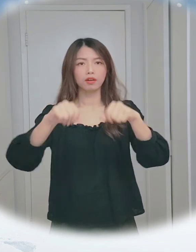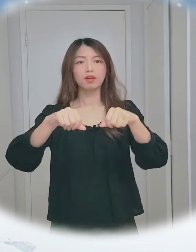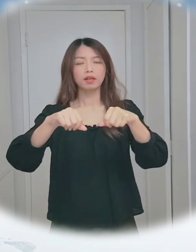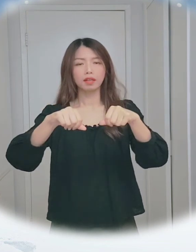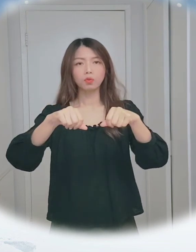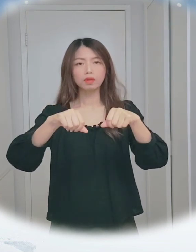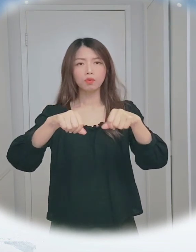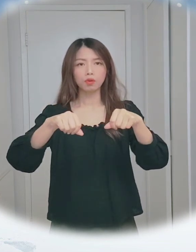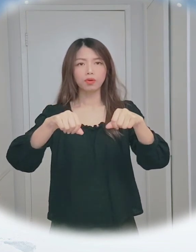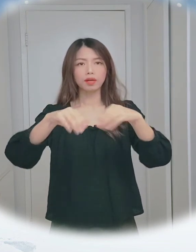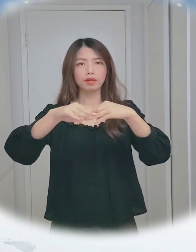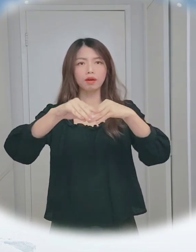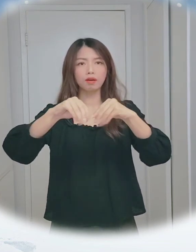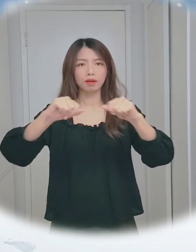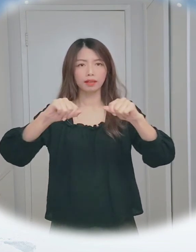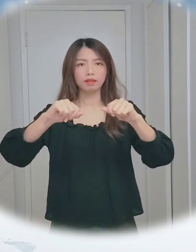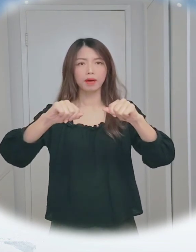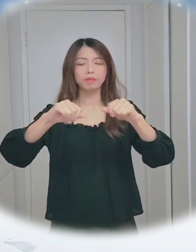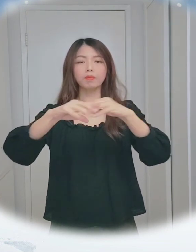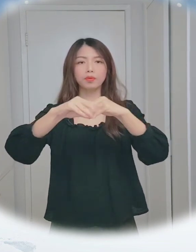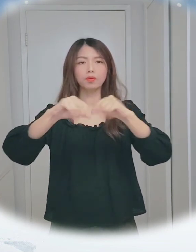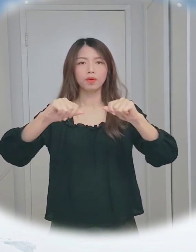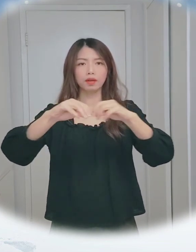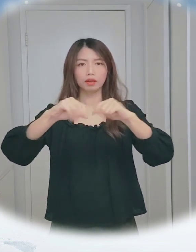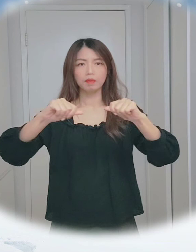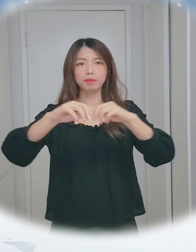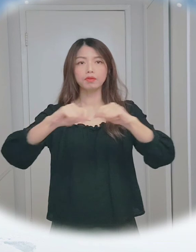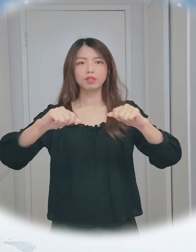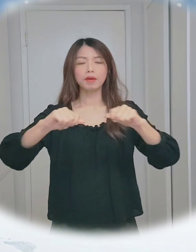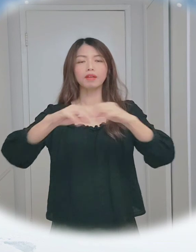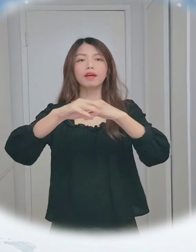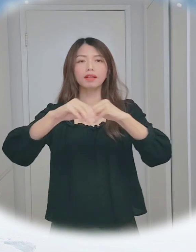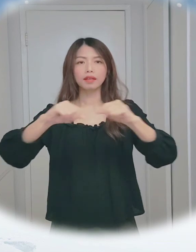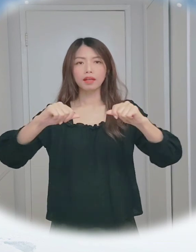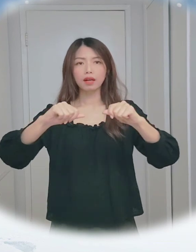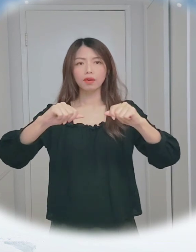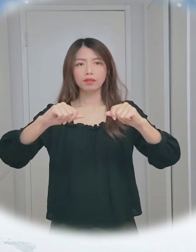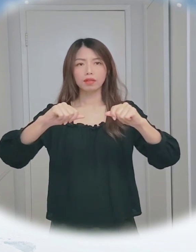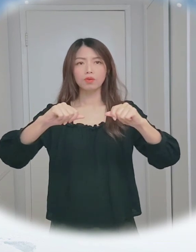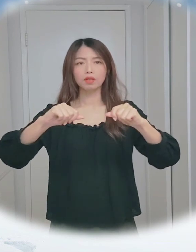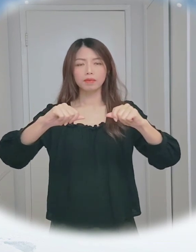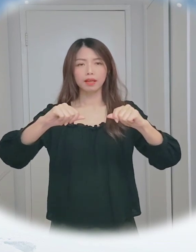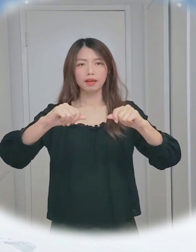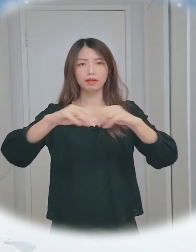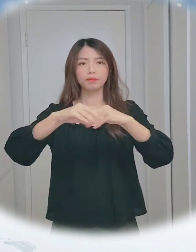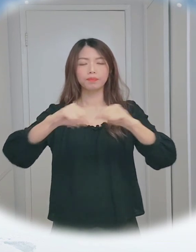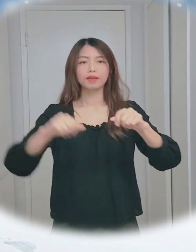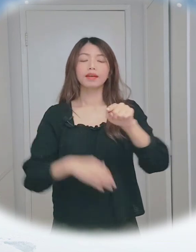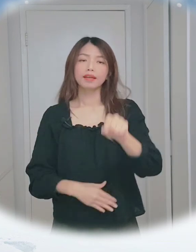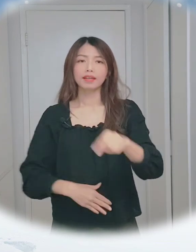생각하시면 돼요. 이때 손등이 위로 보이게 해서 같은 방법으로 이렇게 비벼주시면 땅이라고 하는 뜻의 수어가 됩니다.